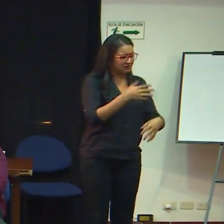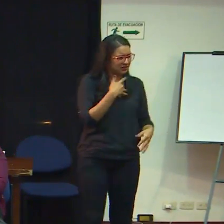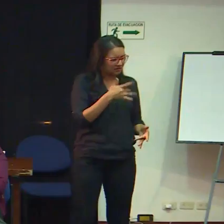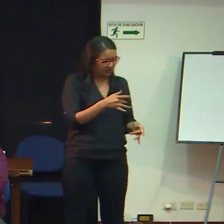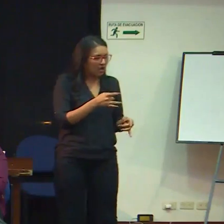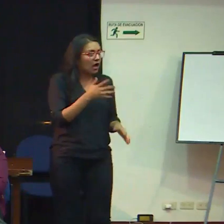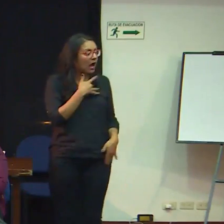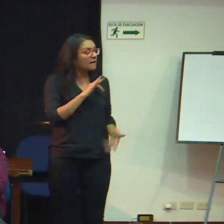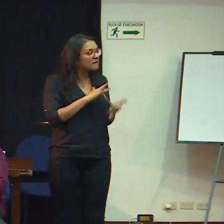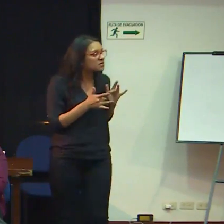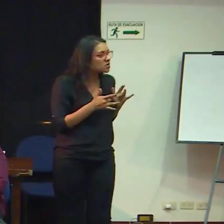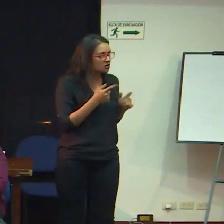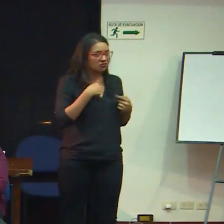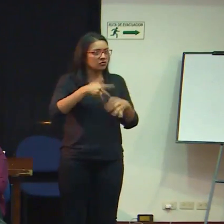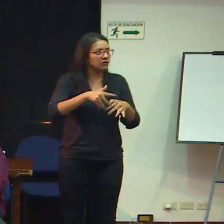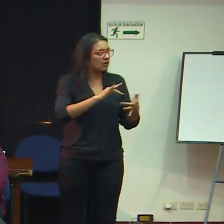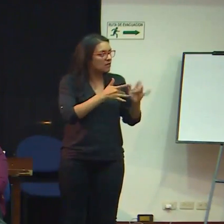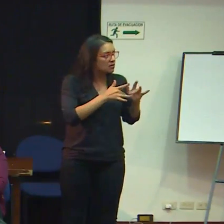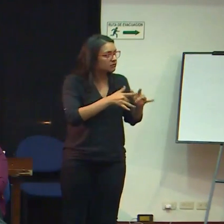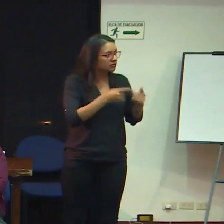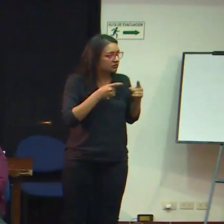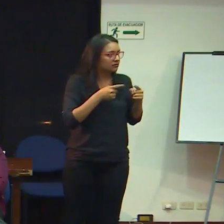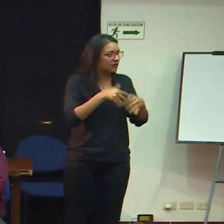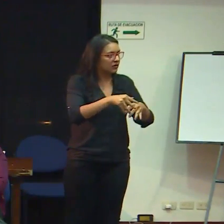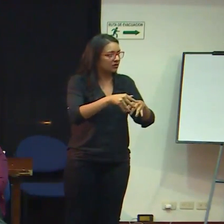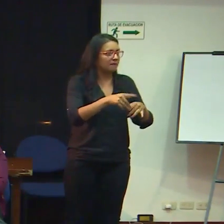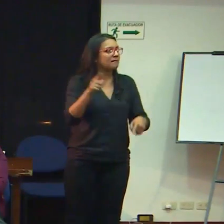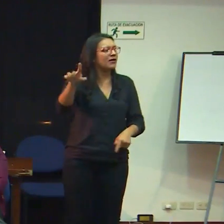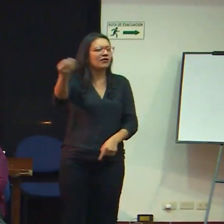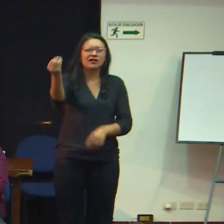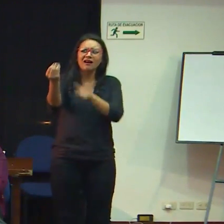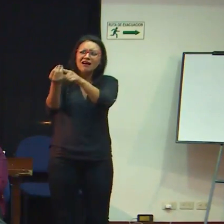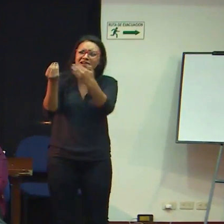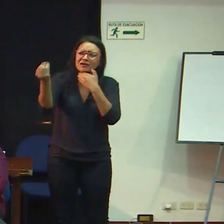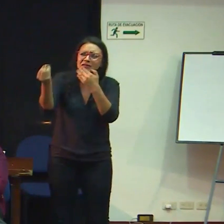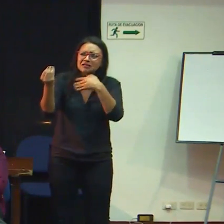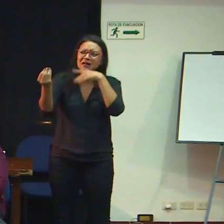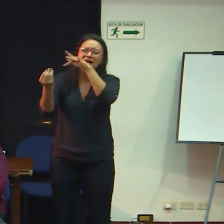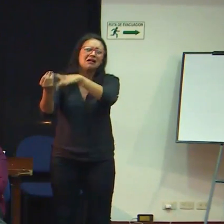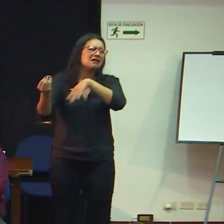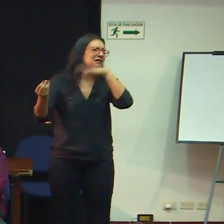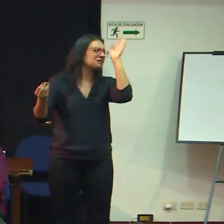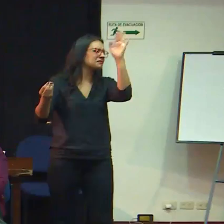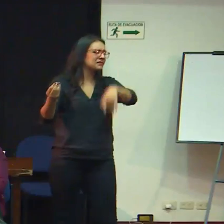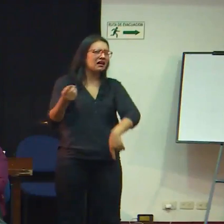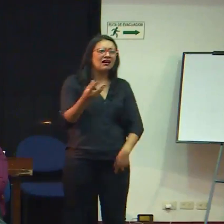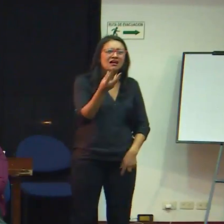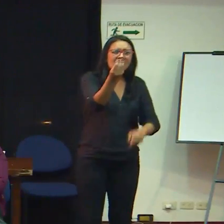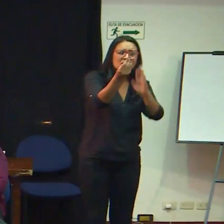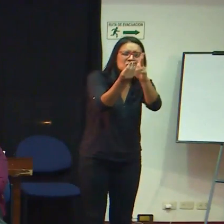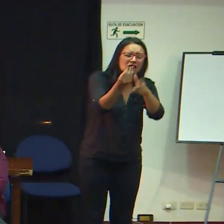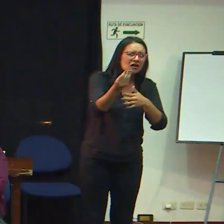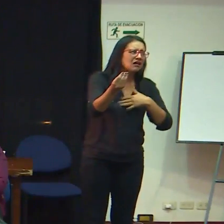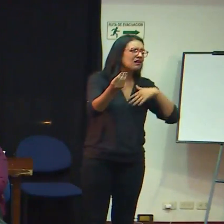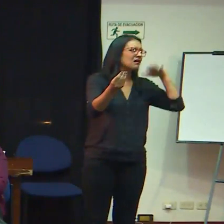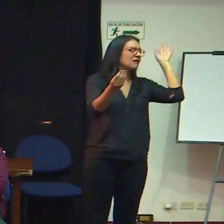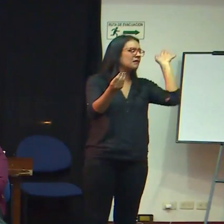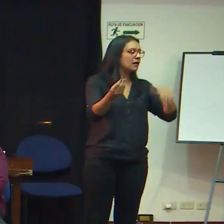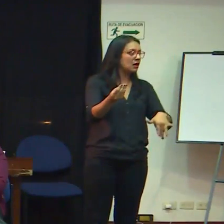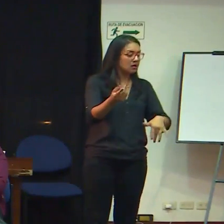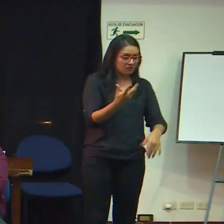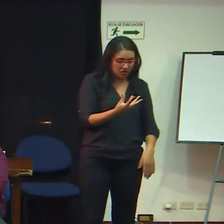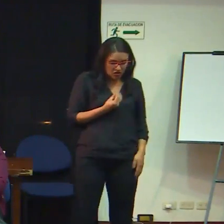me moviliza. Pero ¿cómo nos encontramos? Porque cuando están los representantes aquí es en qué momento también ellos han hecho, les han llegado a ustedes